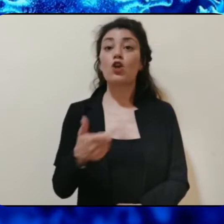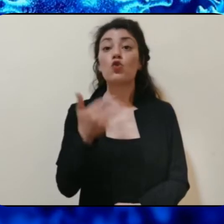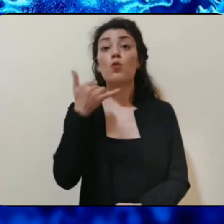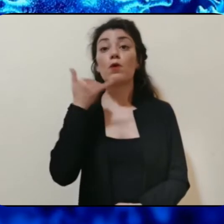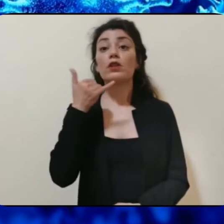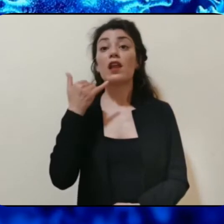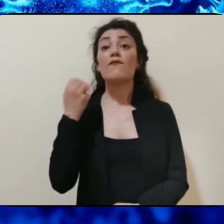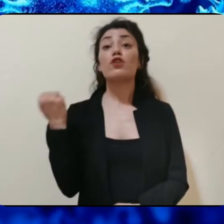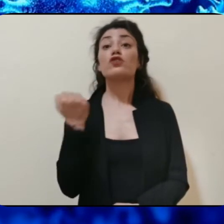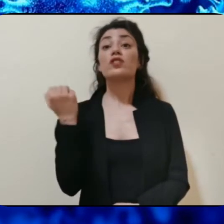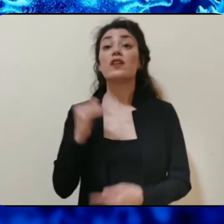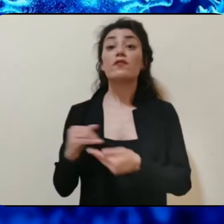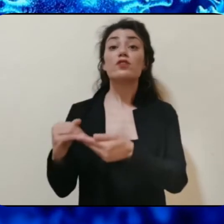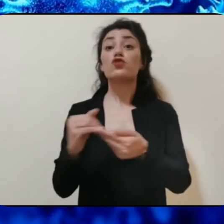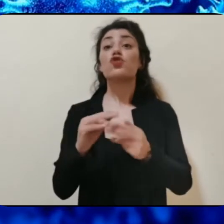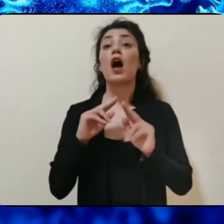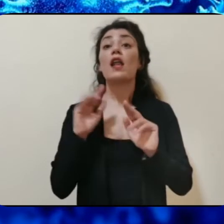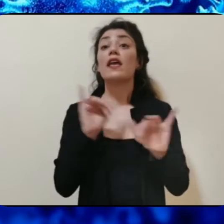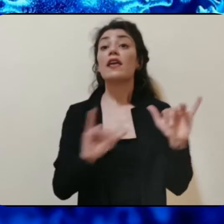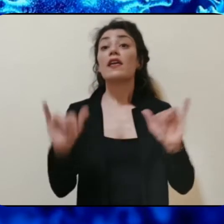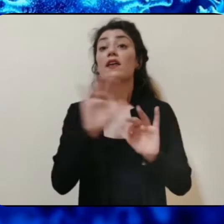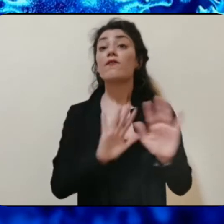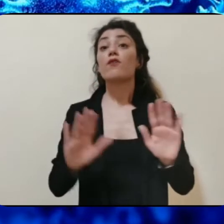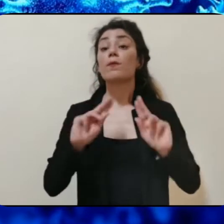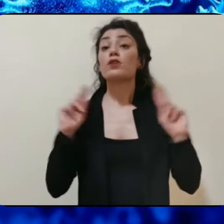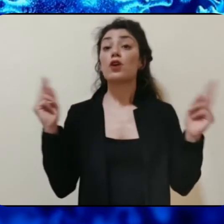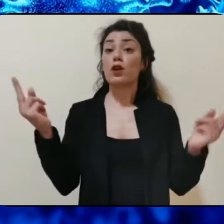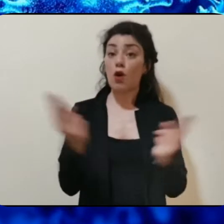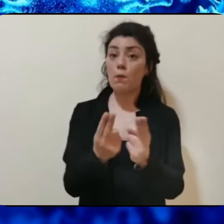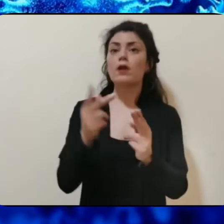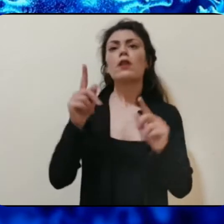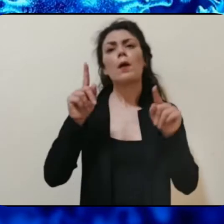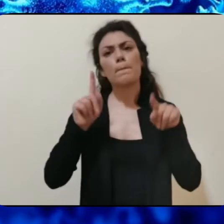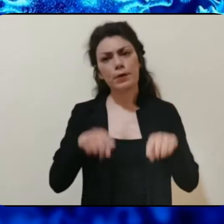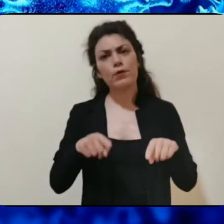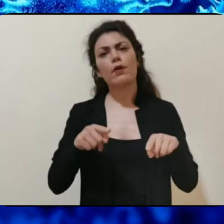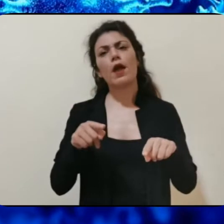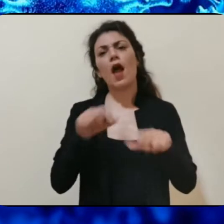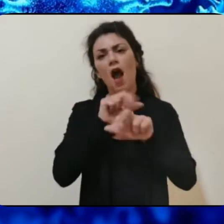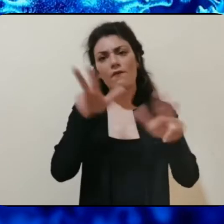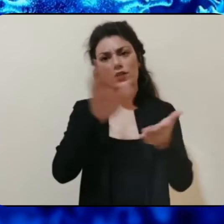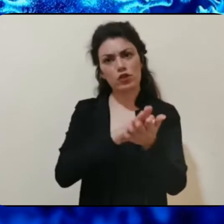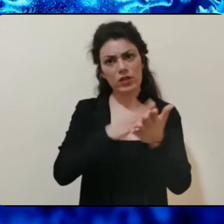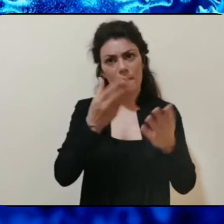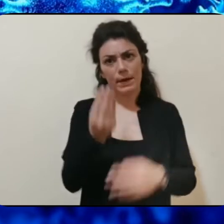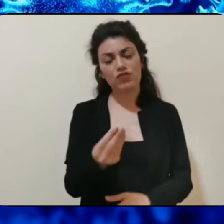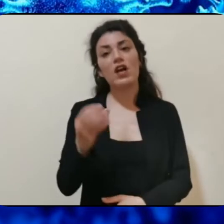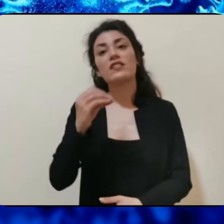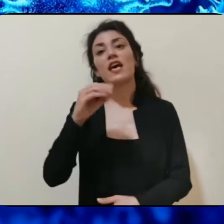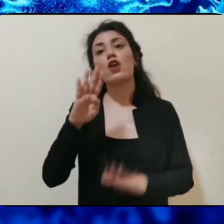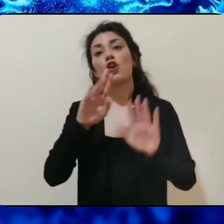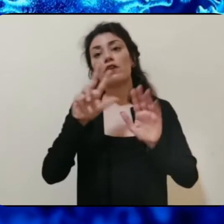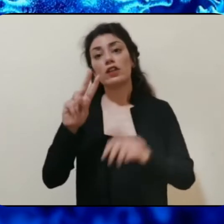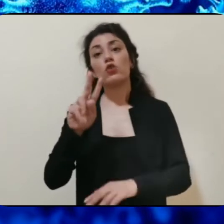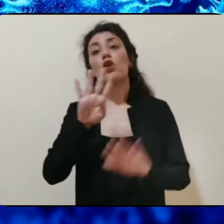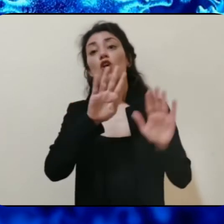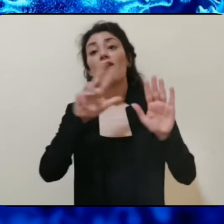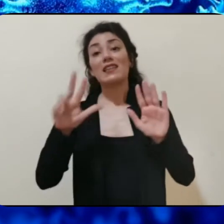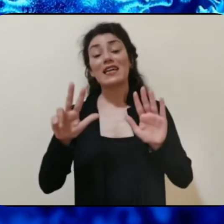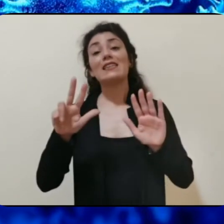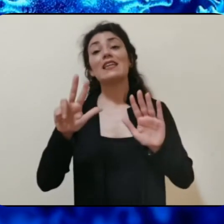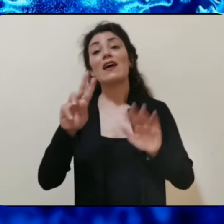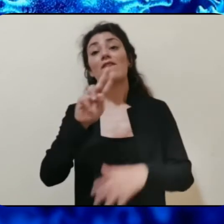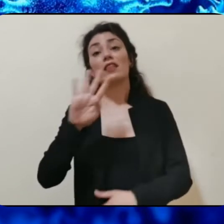numeri dedicati ai servizi sociali per avere tutte le informazioni che trovate già nel comunicato stampa, ma lo voglio dire, sono lo